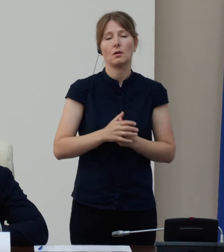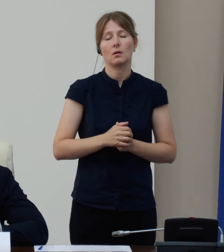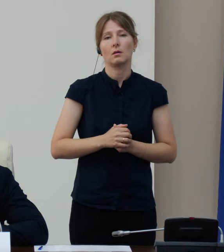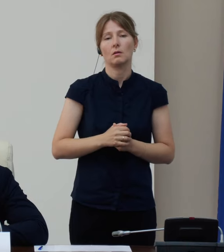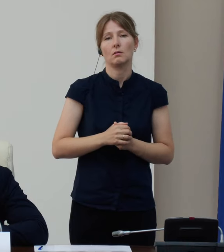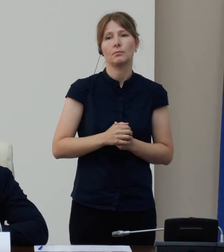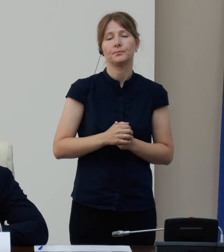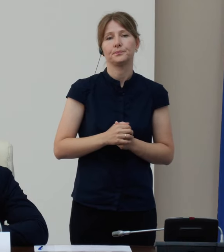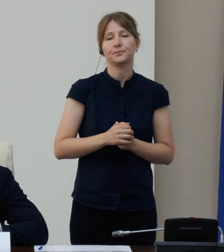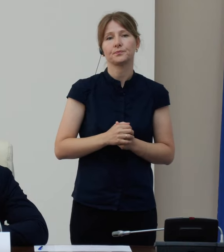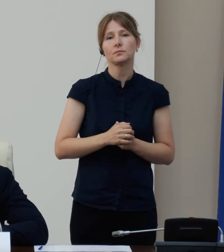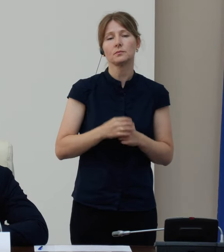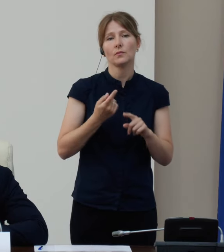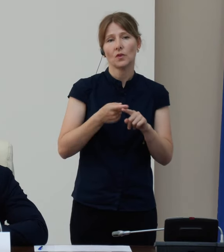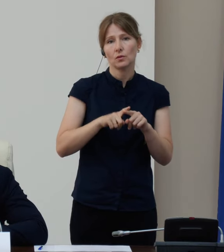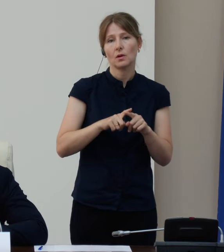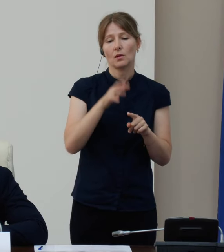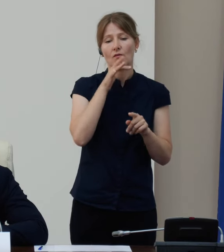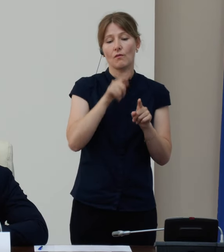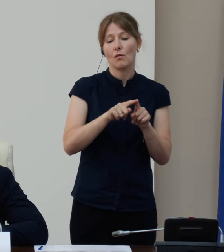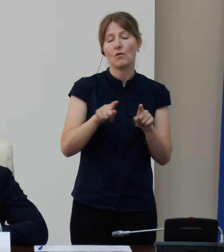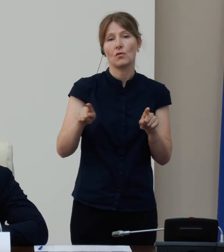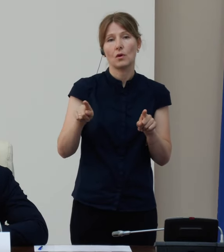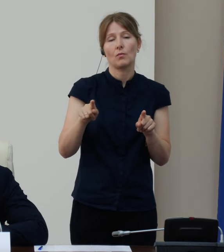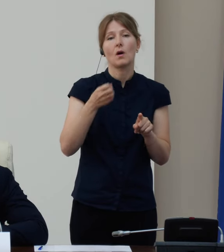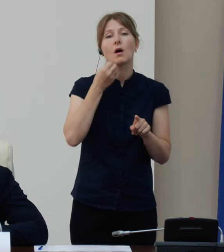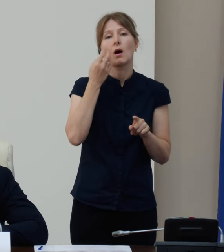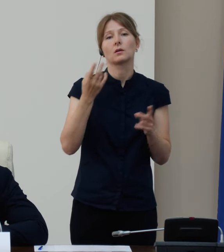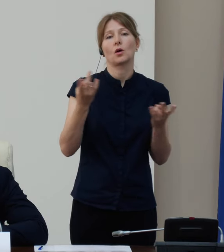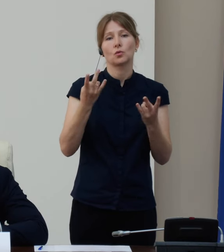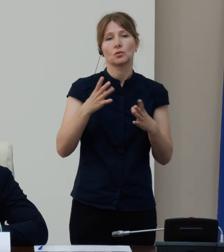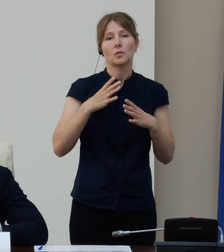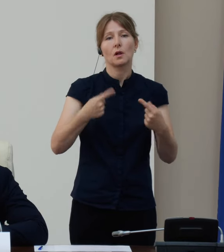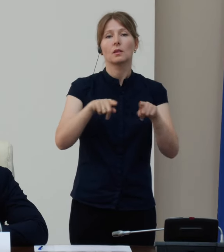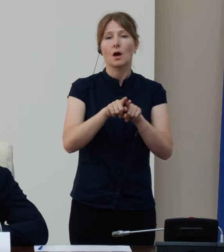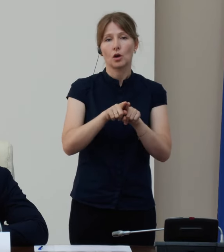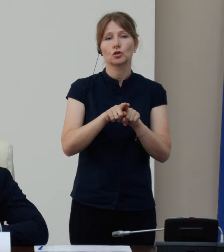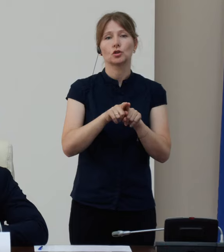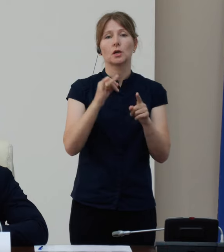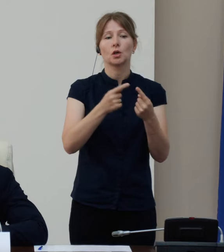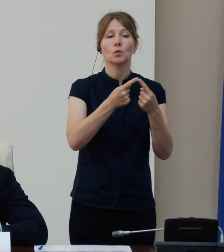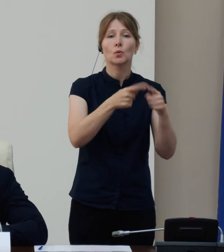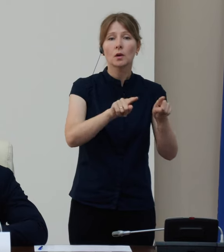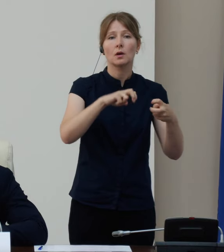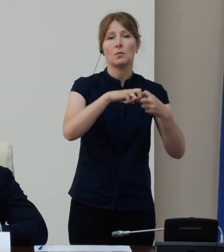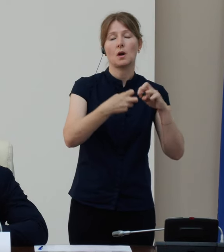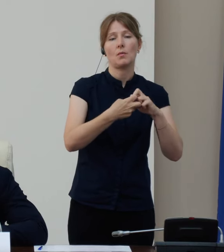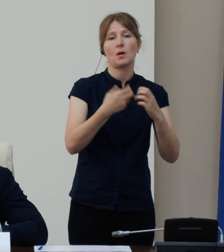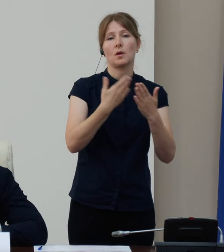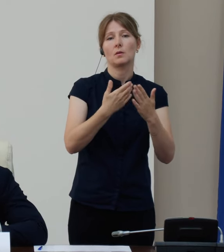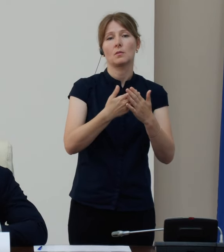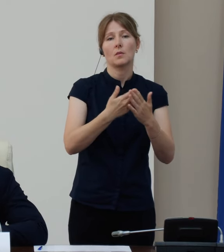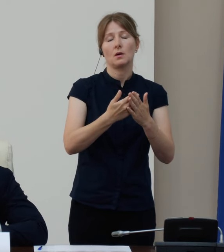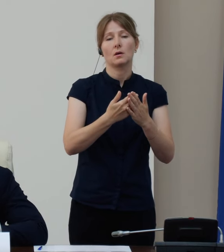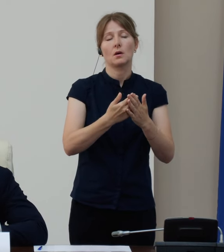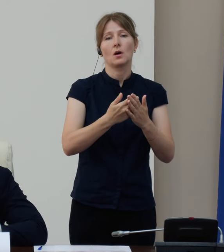de gospodării. Asta în timp ce trebuia să fac față la probleme legate de protecția copilului,